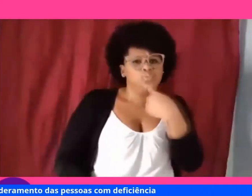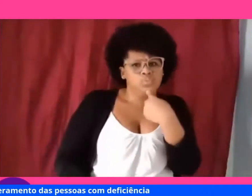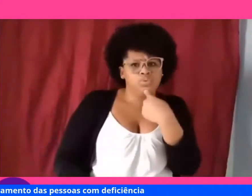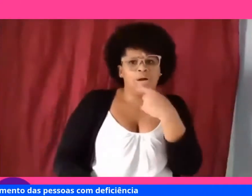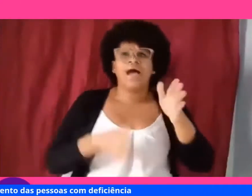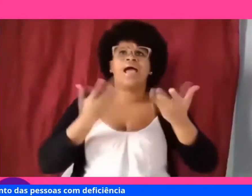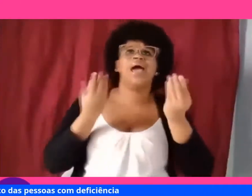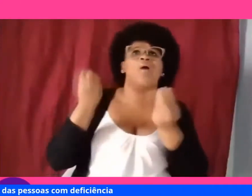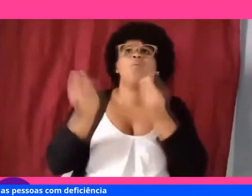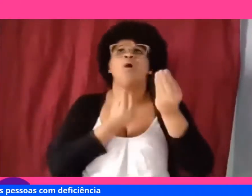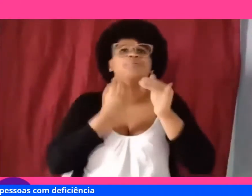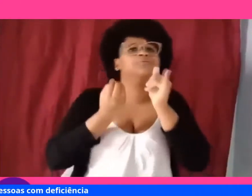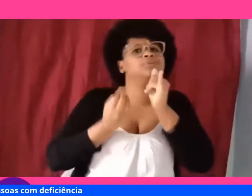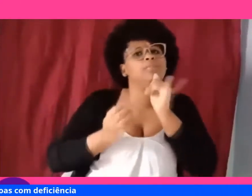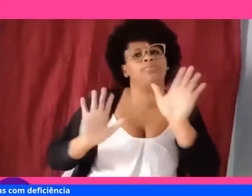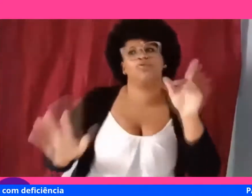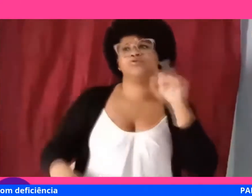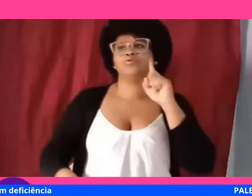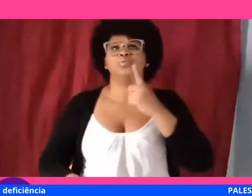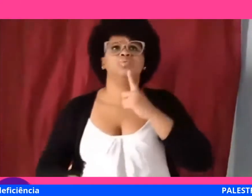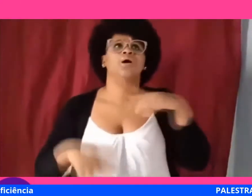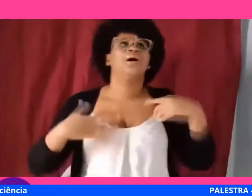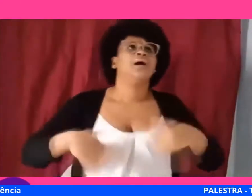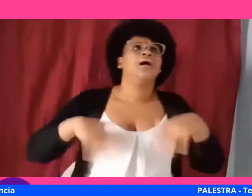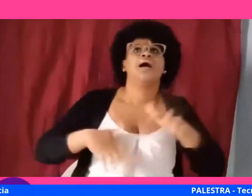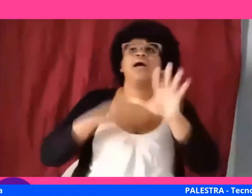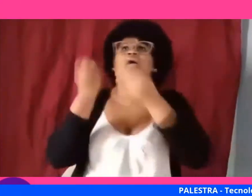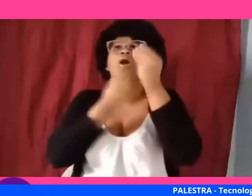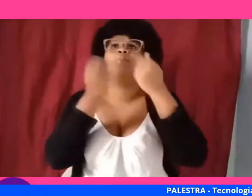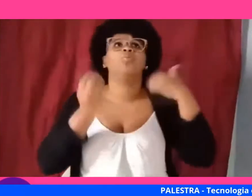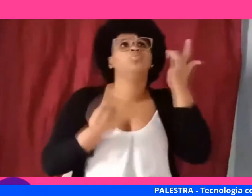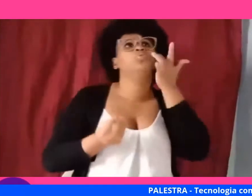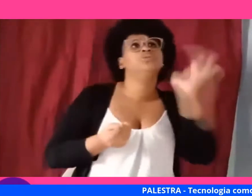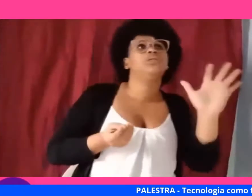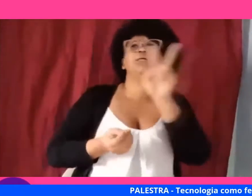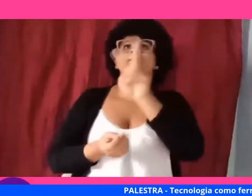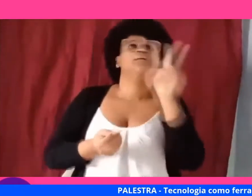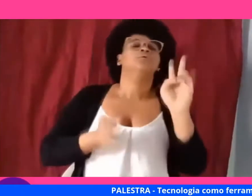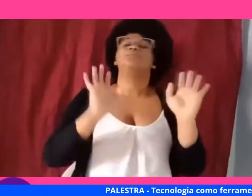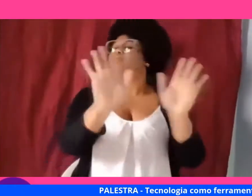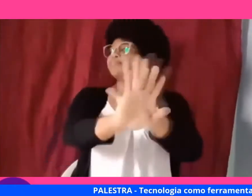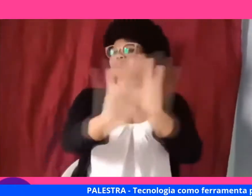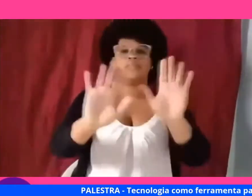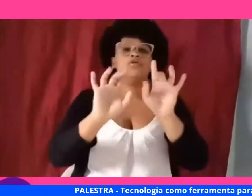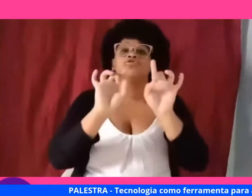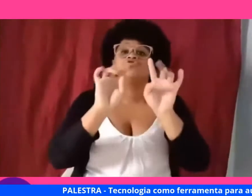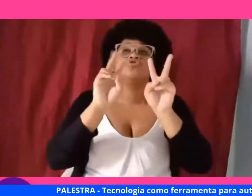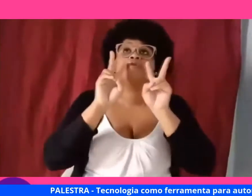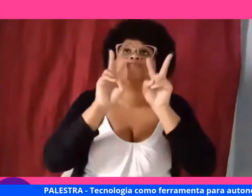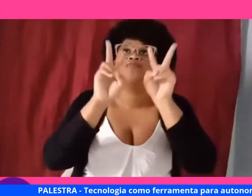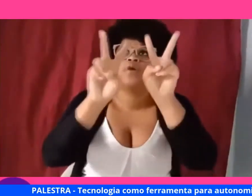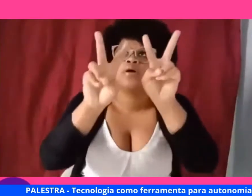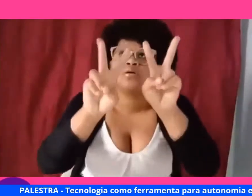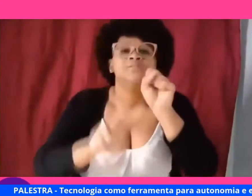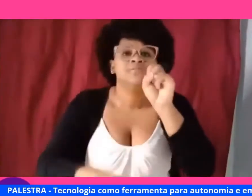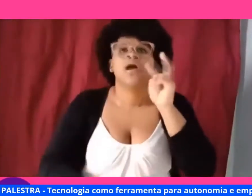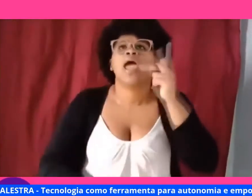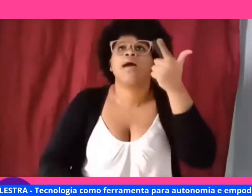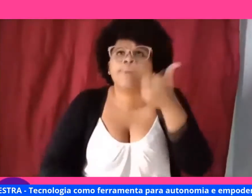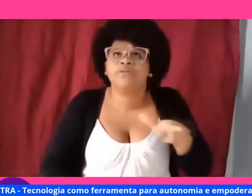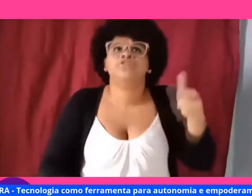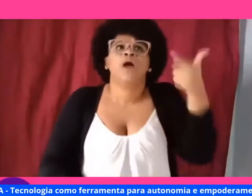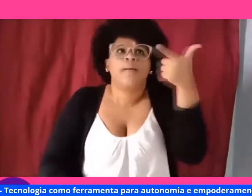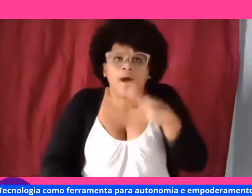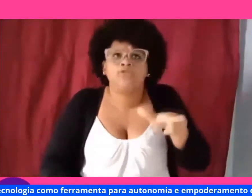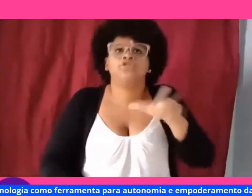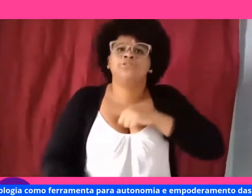Libras, vai ser muito melhor para os surdos, e vocês não ficam preocupados, ah, e o surdo, aquela dificuldade, não sabe, não importa.